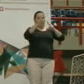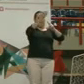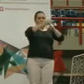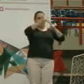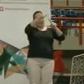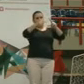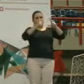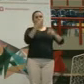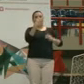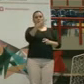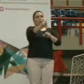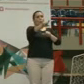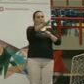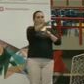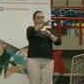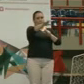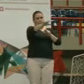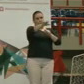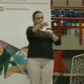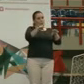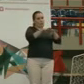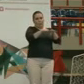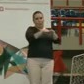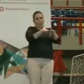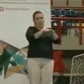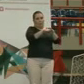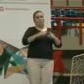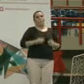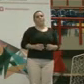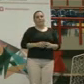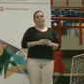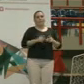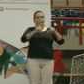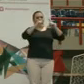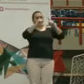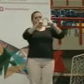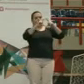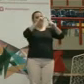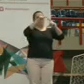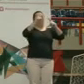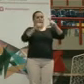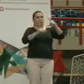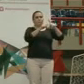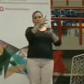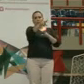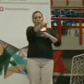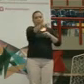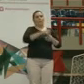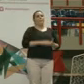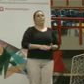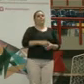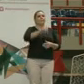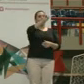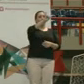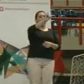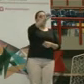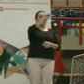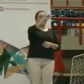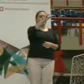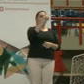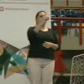três lados iguais. Certo? Equilátero, três lados iguais. Depois bote aí, isósceles.